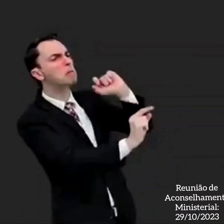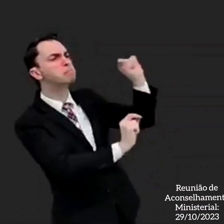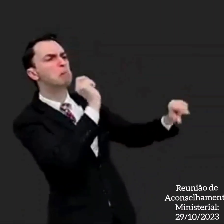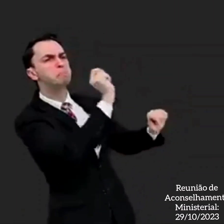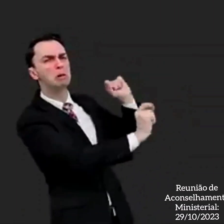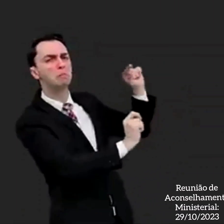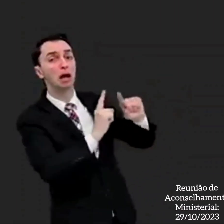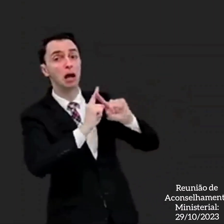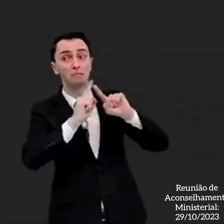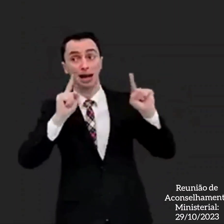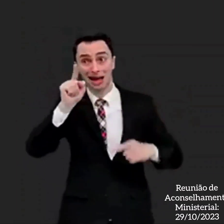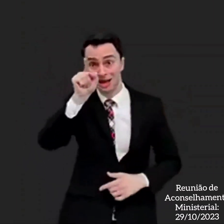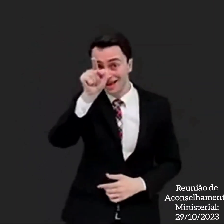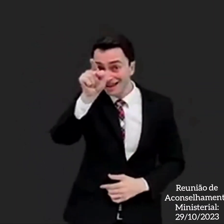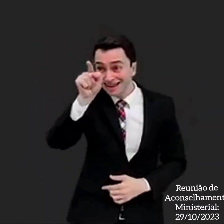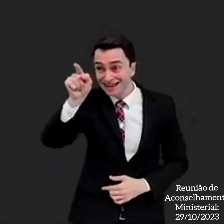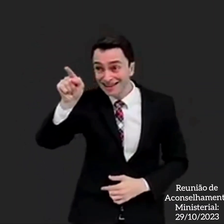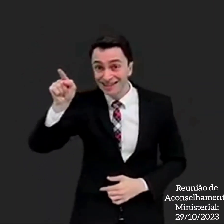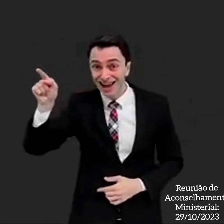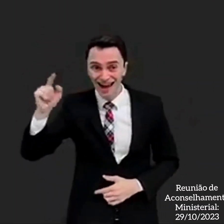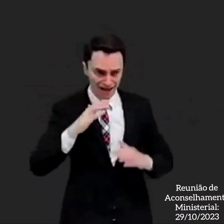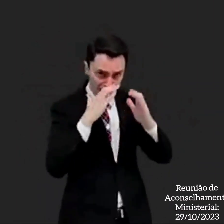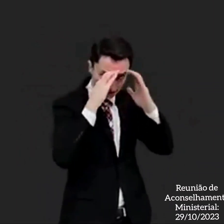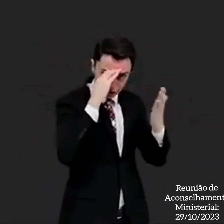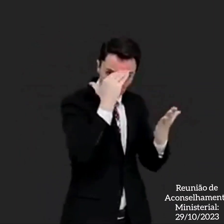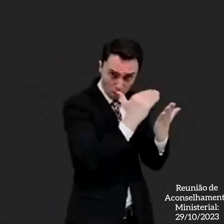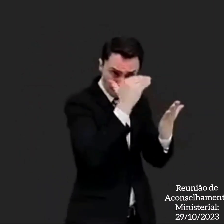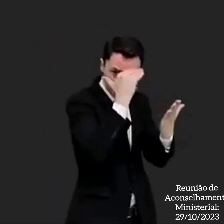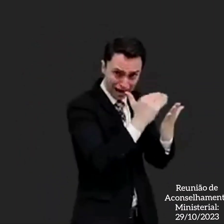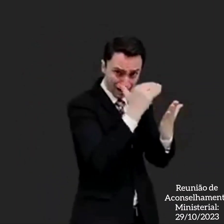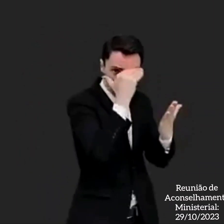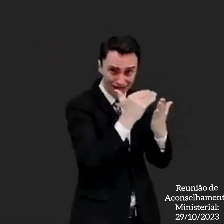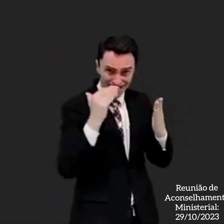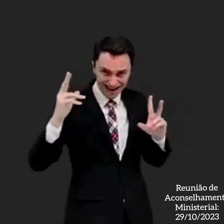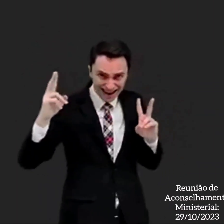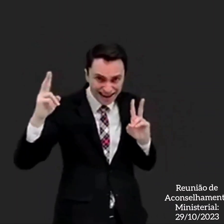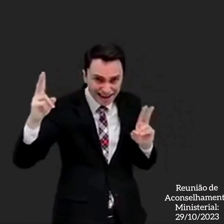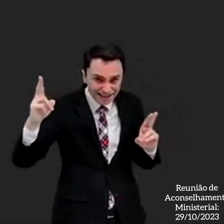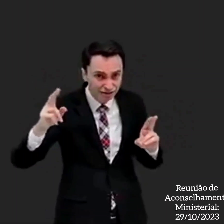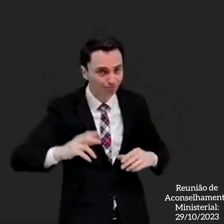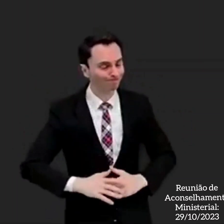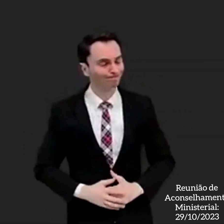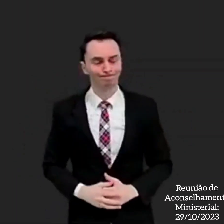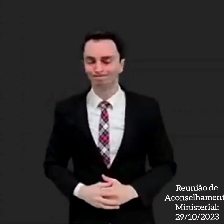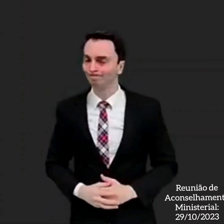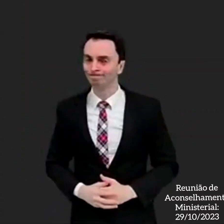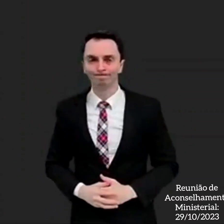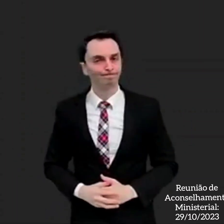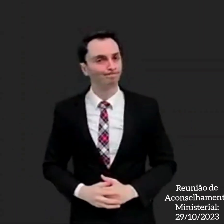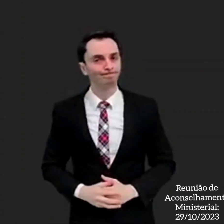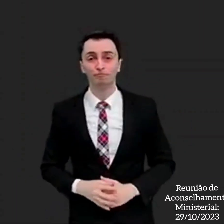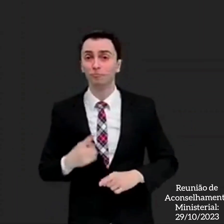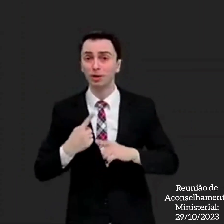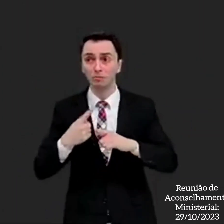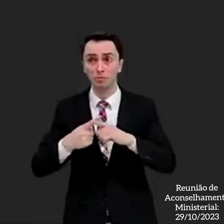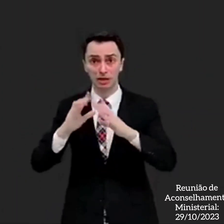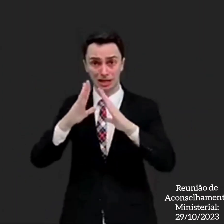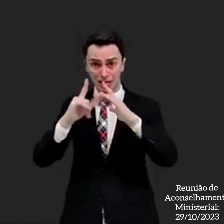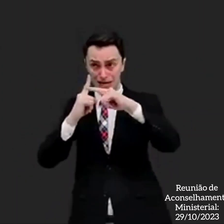não podem sustentar essa mesma afirmação com honestidade, visto que algumas